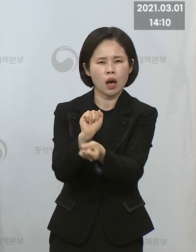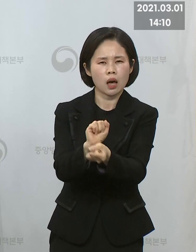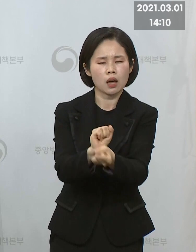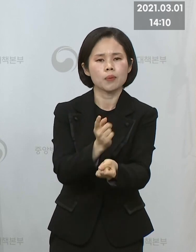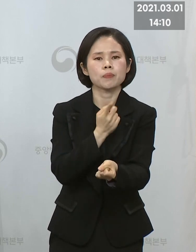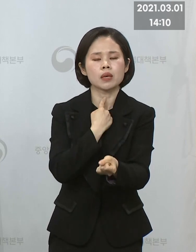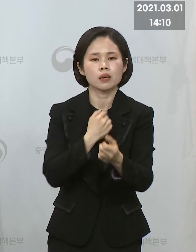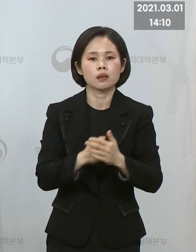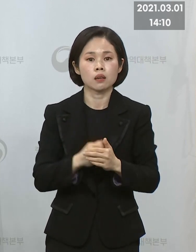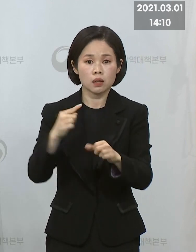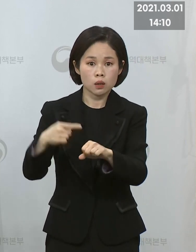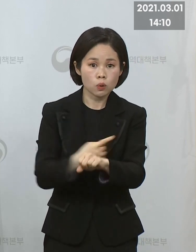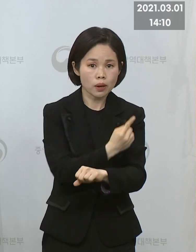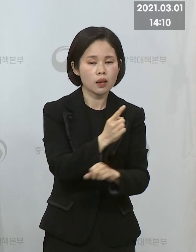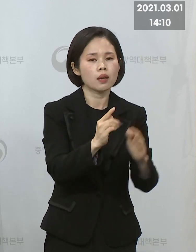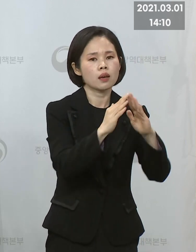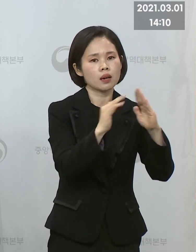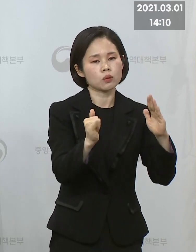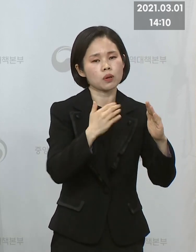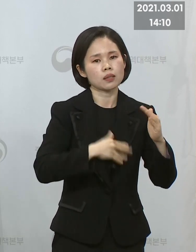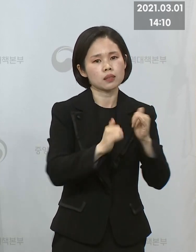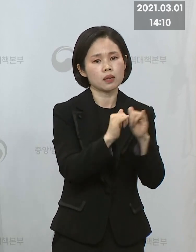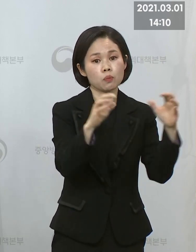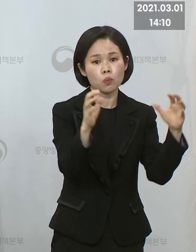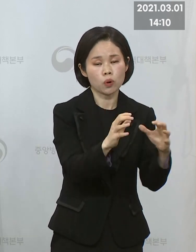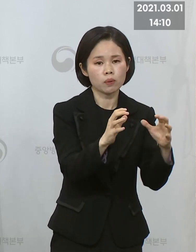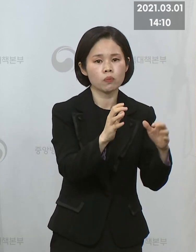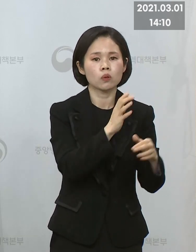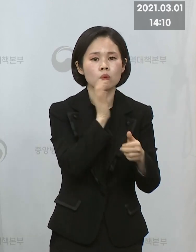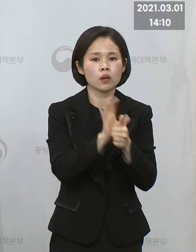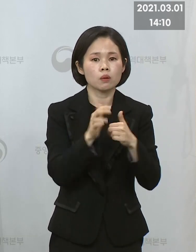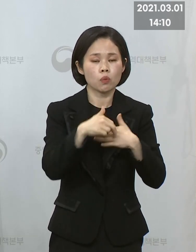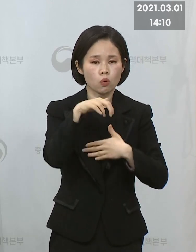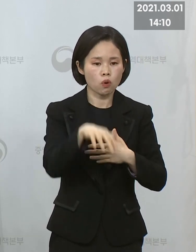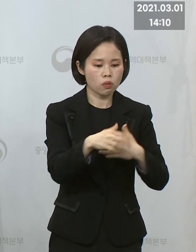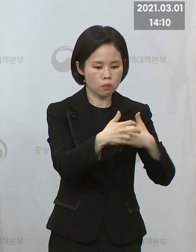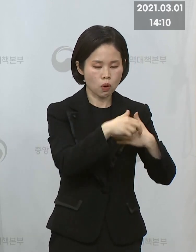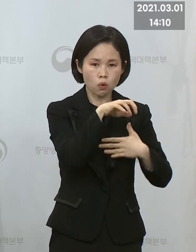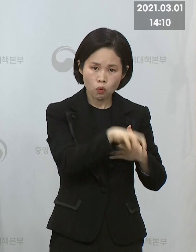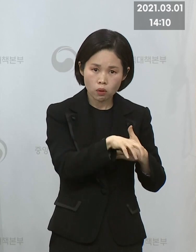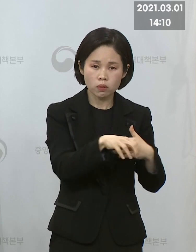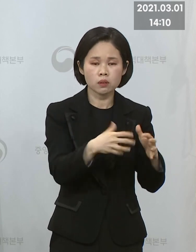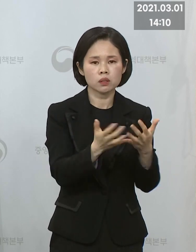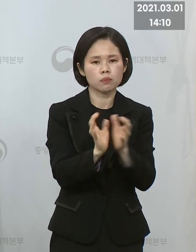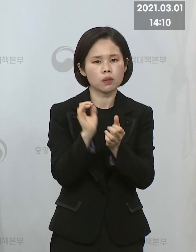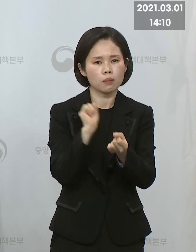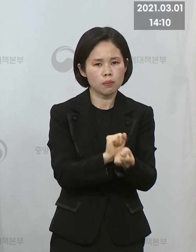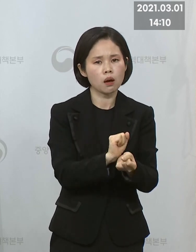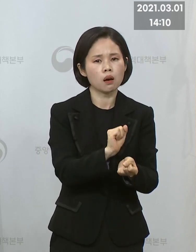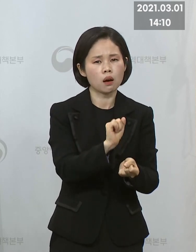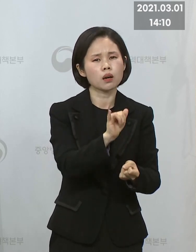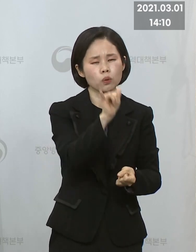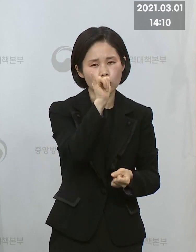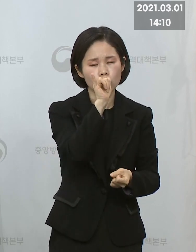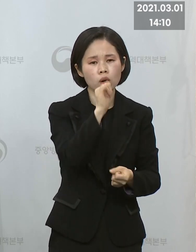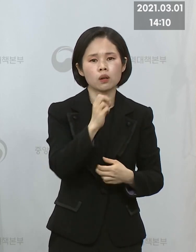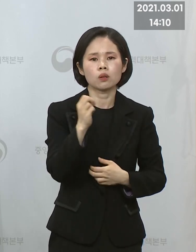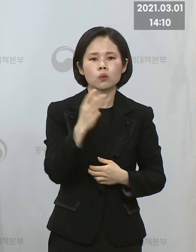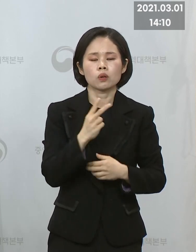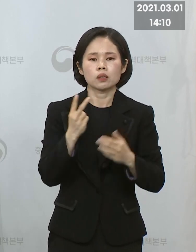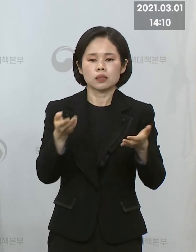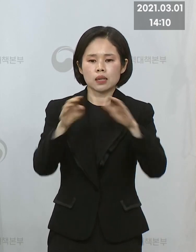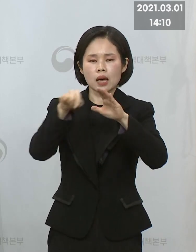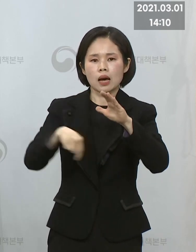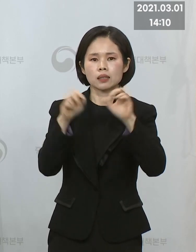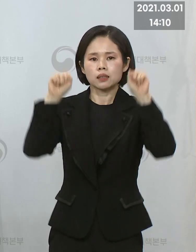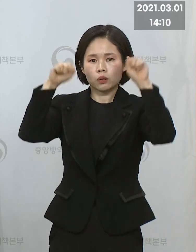되었습니다. 그 밖에 가족 지인 모임, 그리고 요양병원 및 병원에서의 집단 발병도 보고되었고 실내